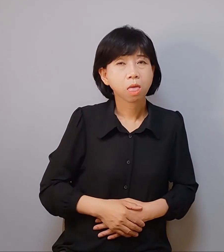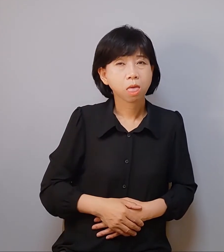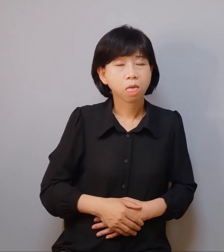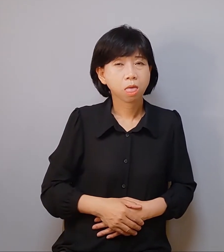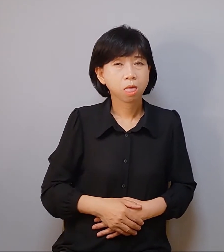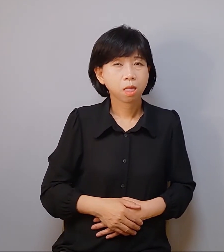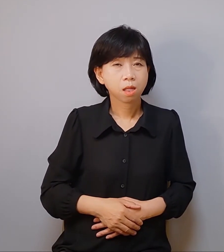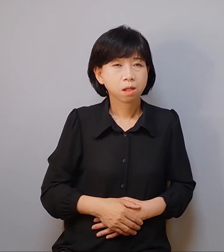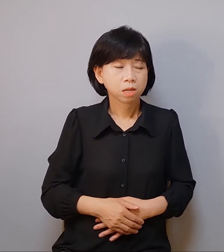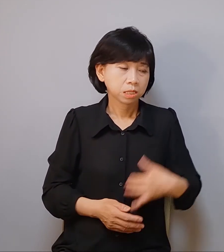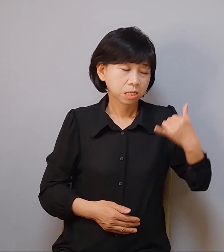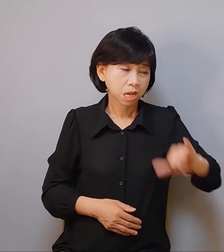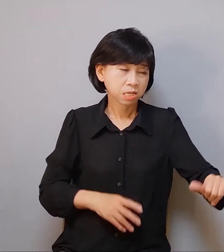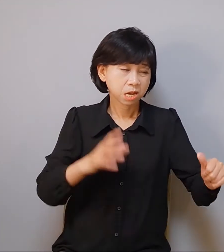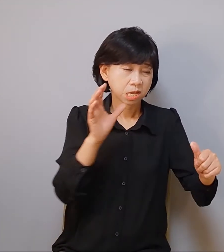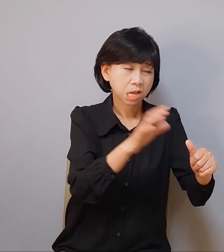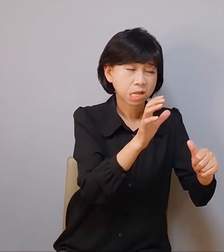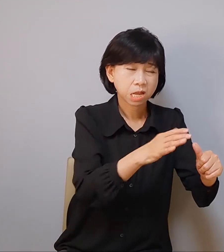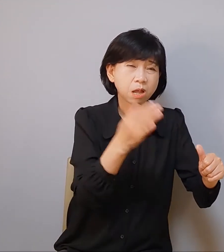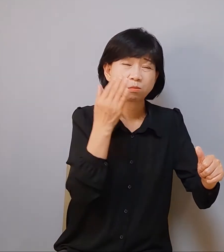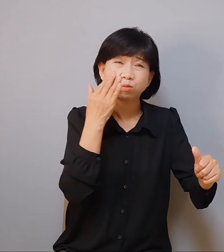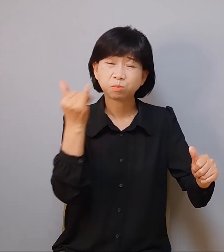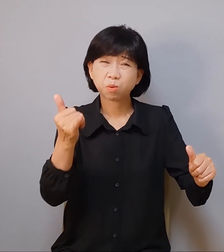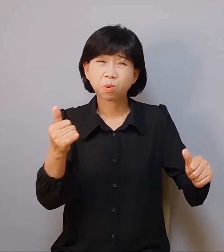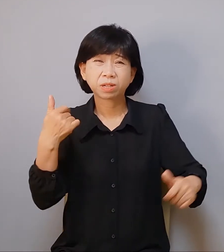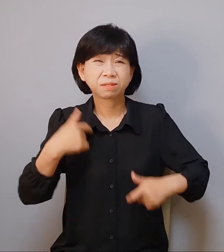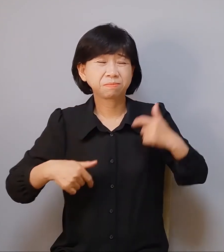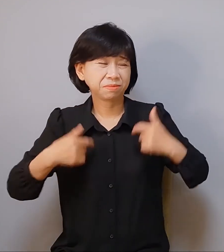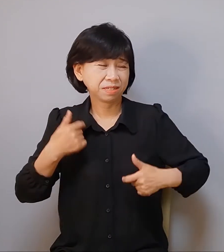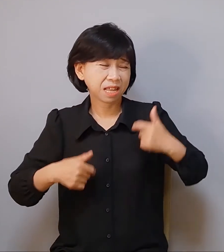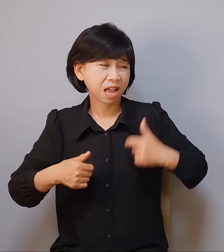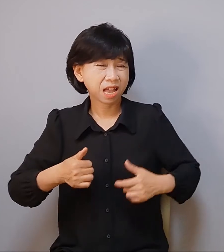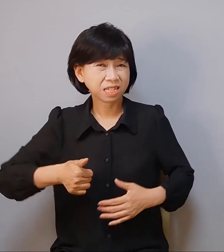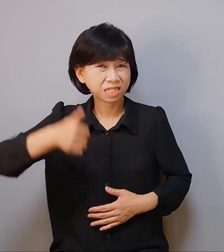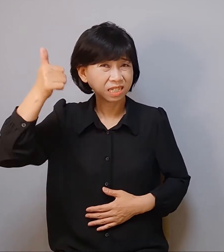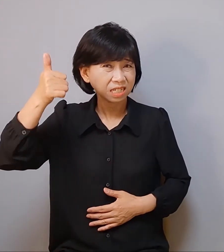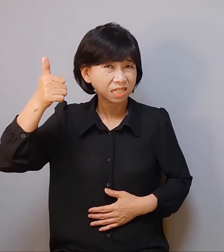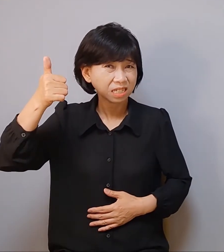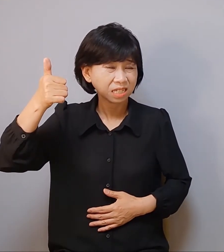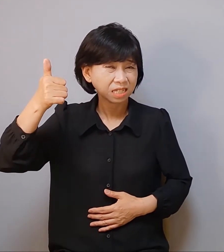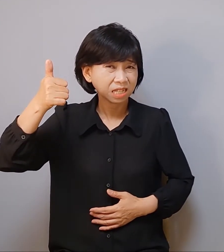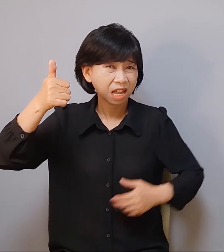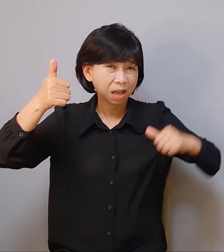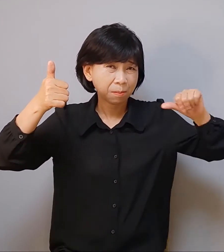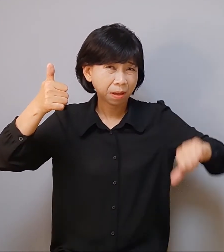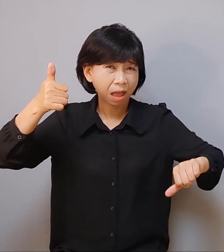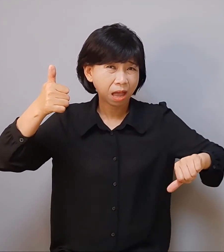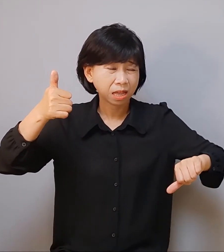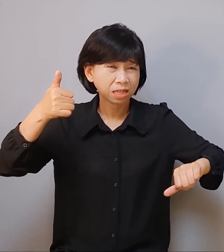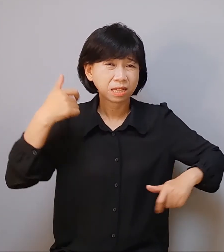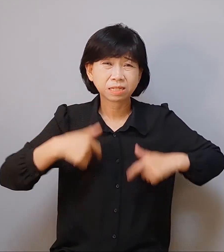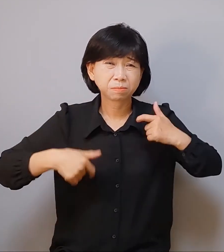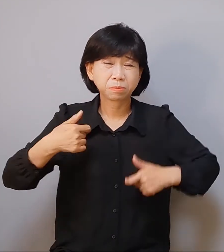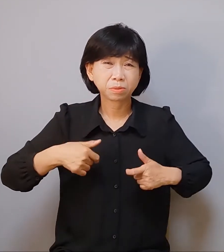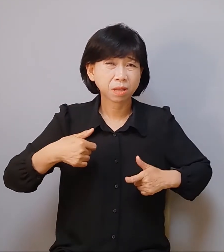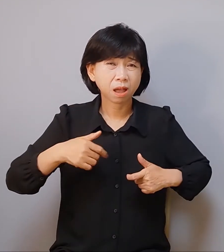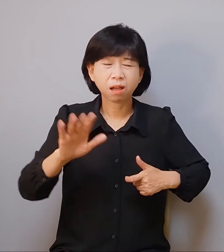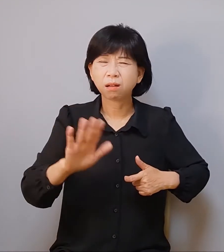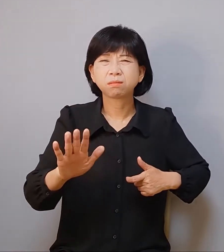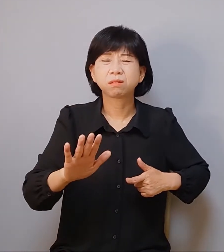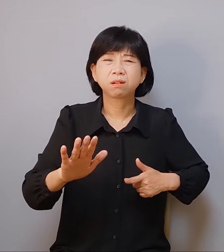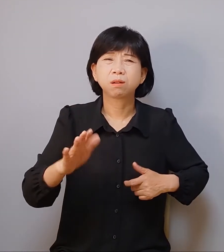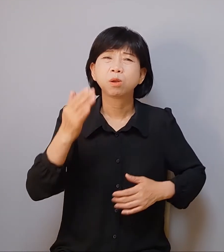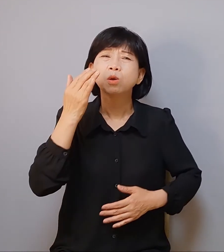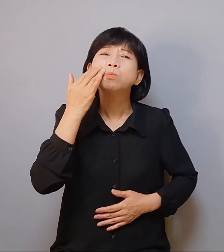자녀를 이겼네 기뻐하십니까? 야단치는 게 목적이 아니거든요. 이 험한 세상을 살아갈 때 믿음으로 어떻게 살아가야 되는지